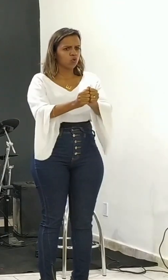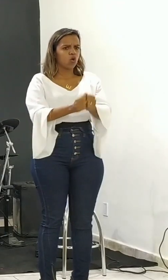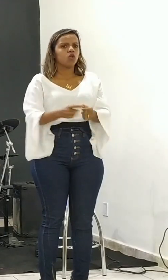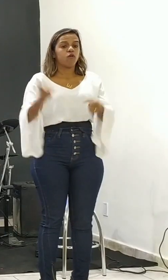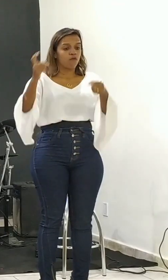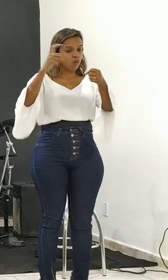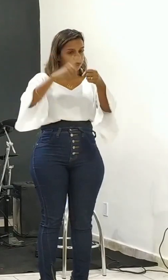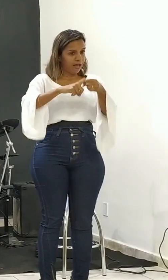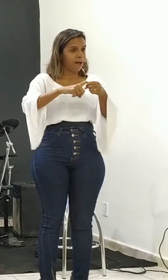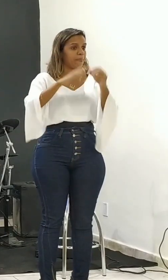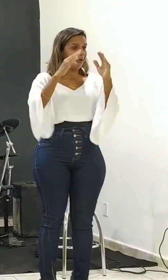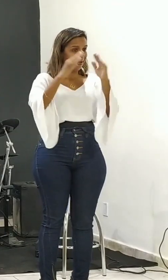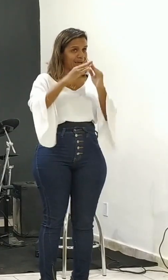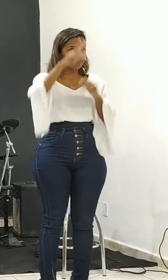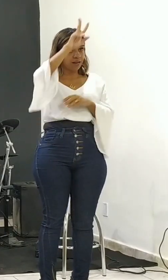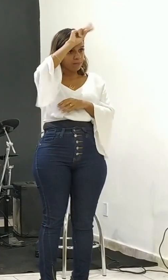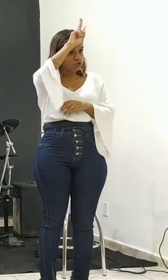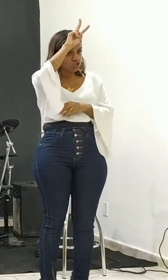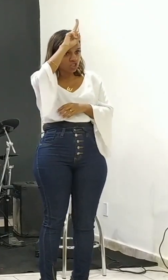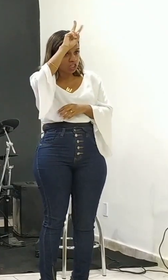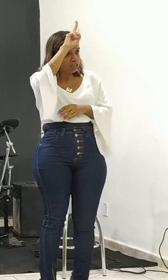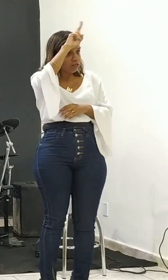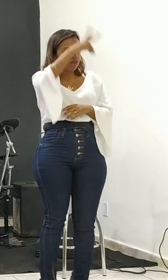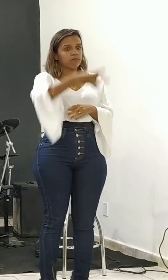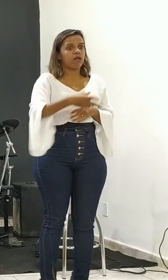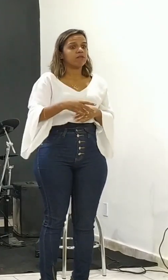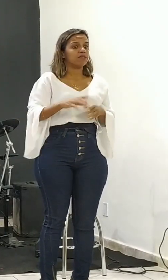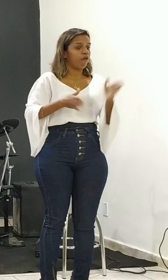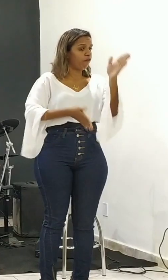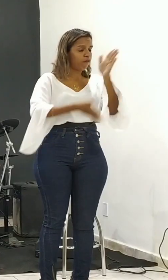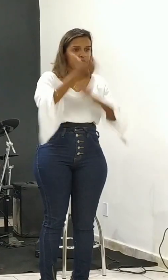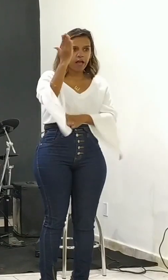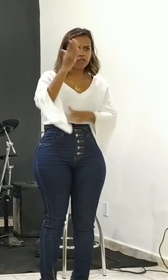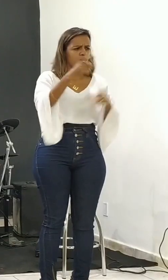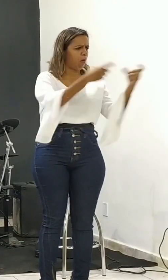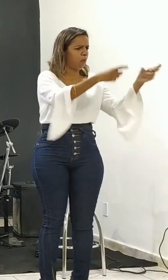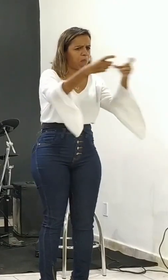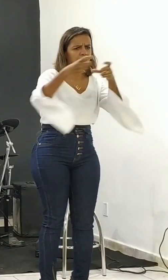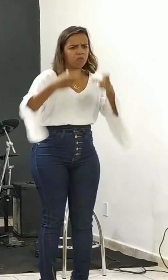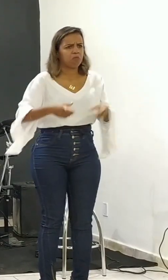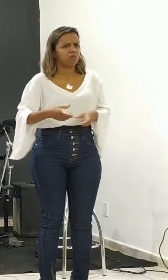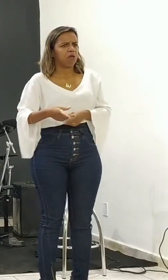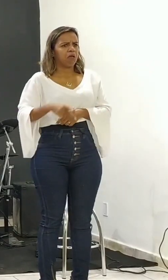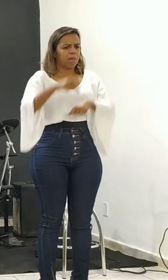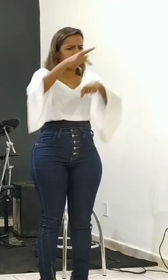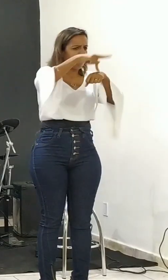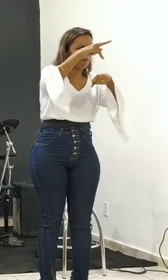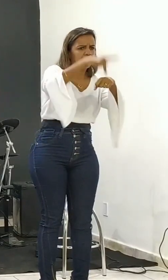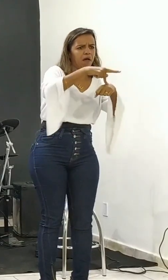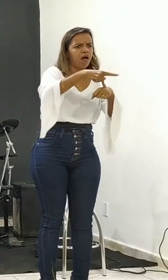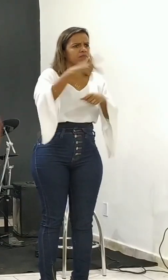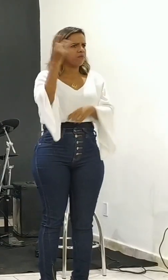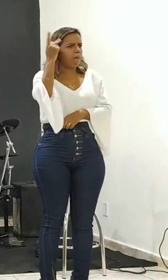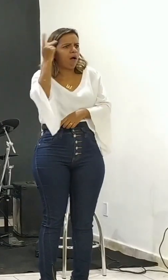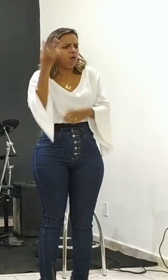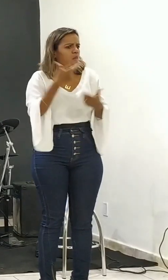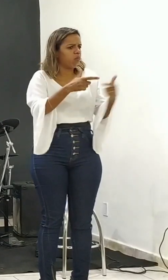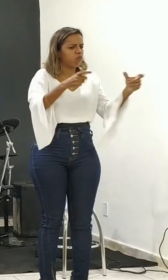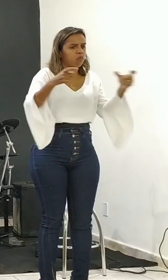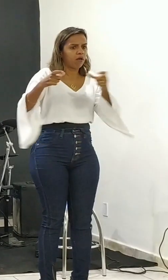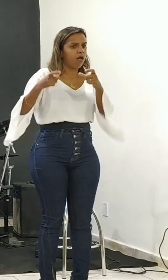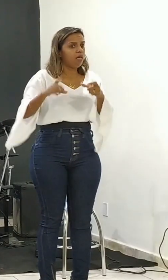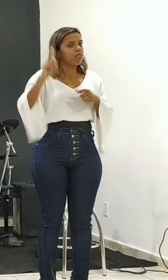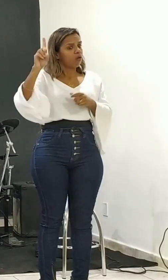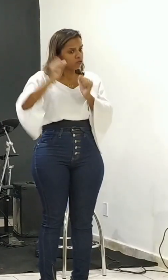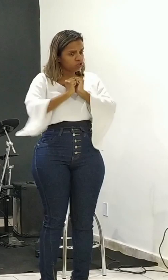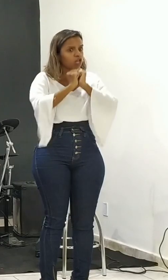mesquita, Deus vai comigo. Se eu sair daqui e viajar para outro lugar, para São Pedro da Aldeia, Deus vai comigo.